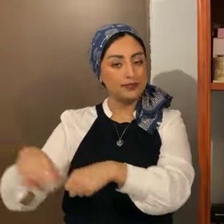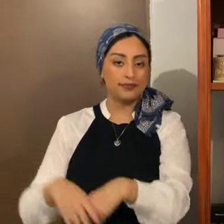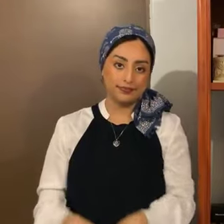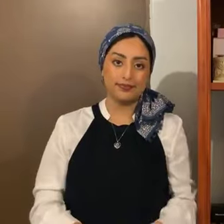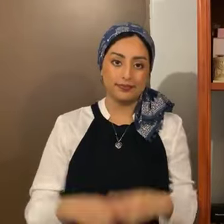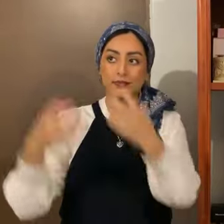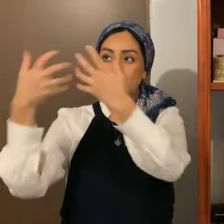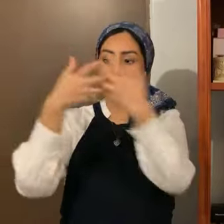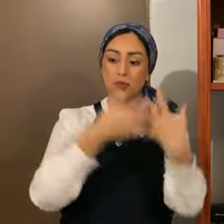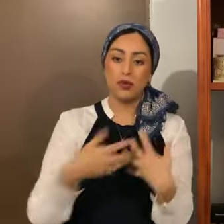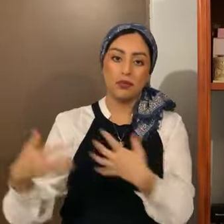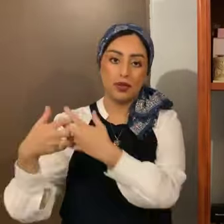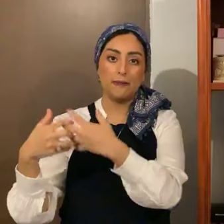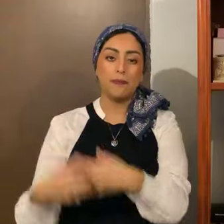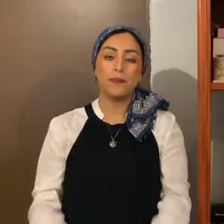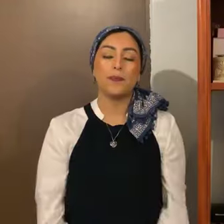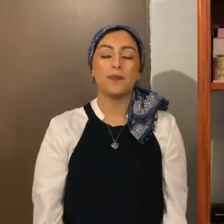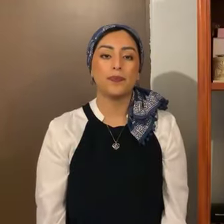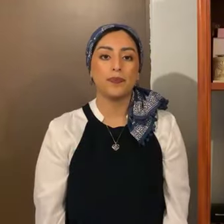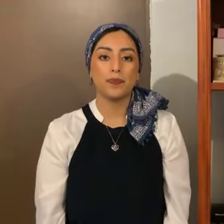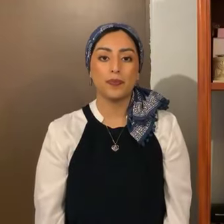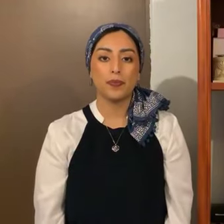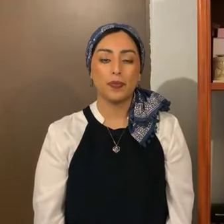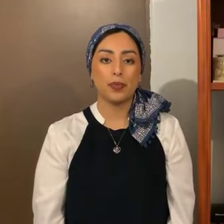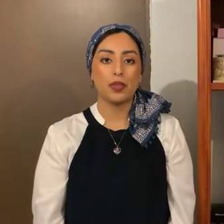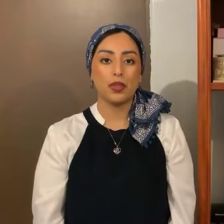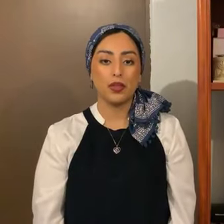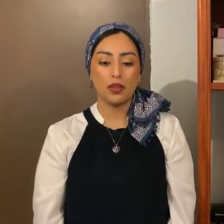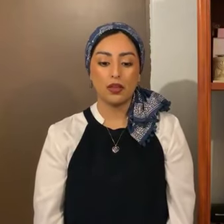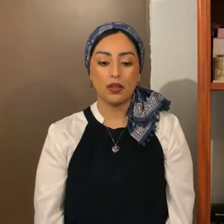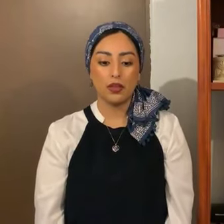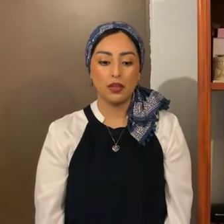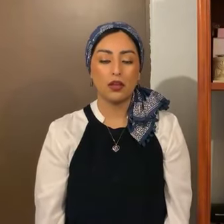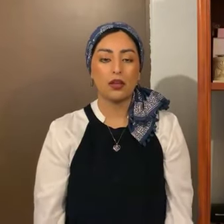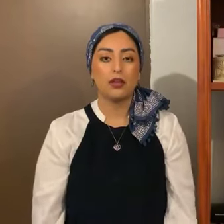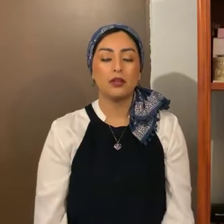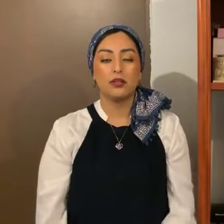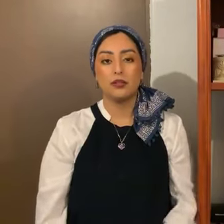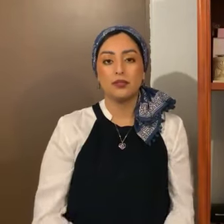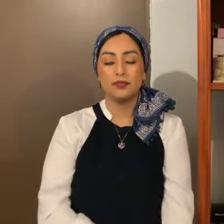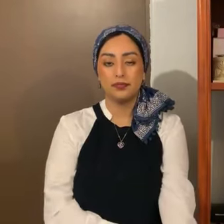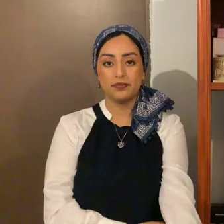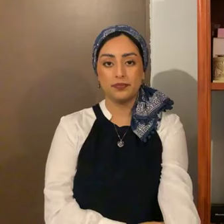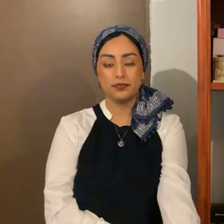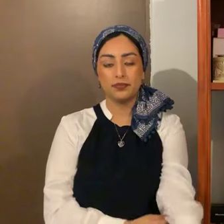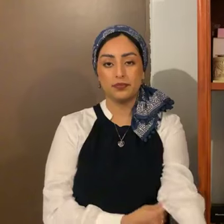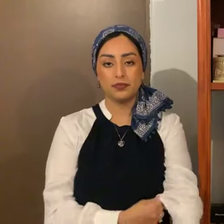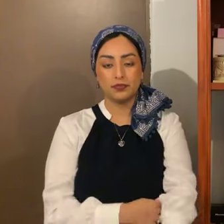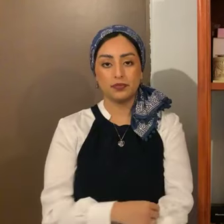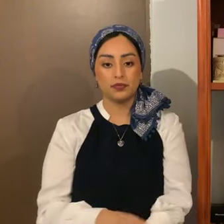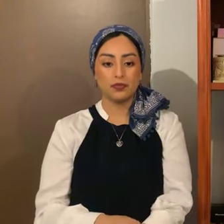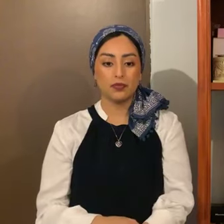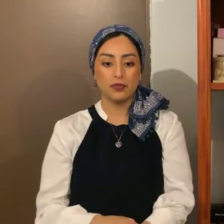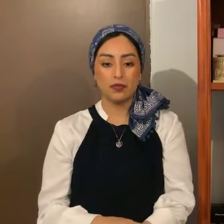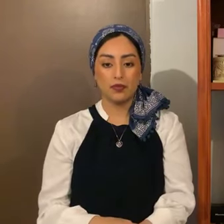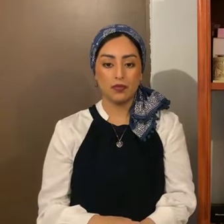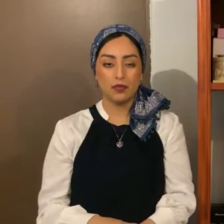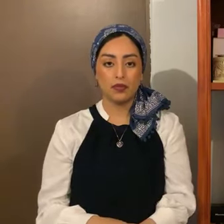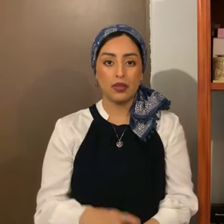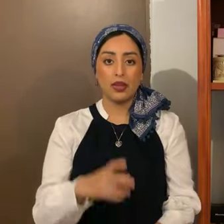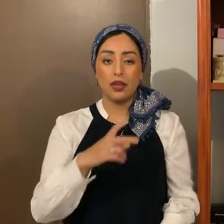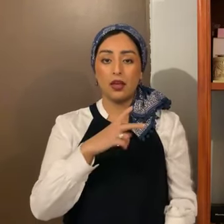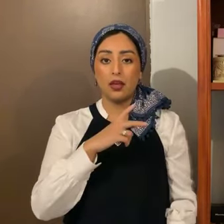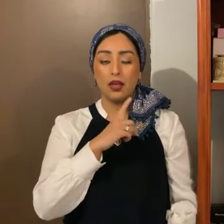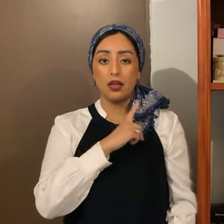Samuel, capítulo 23, verso 19. Y después el 26 al 1. Bueno, entonces, aunque el